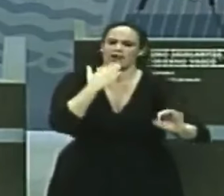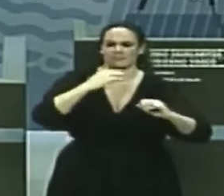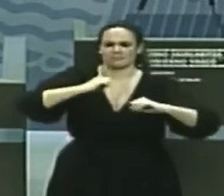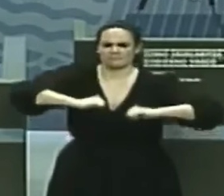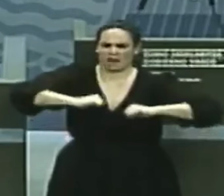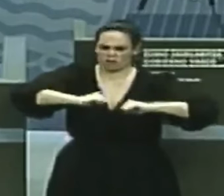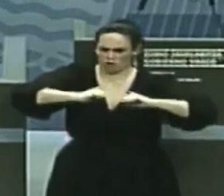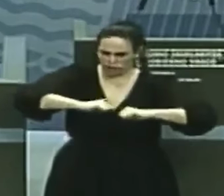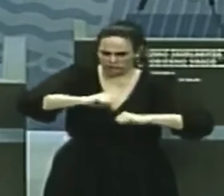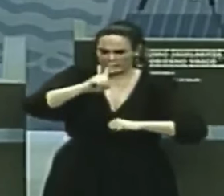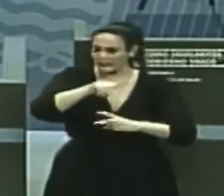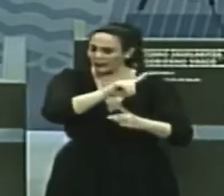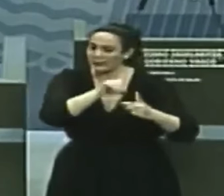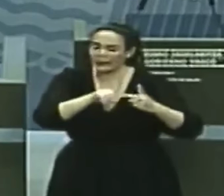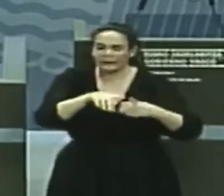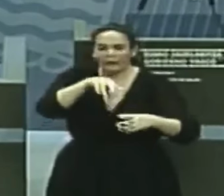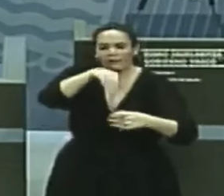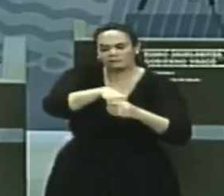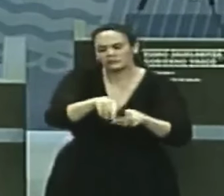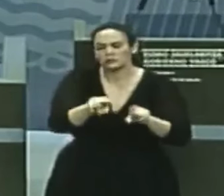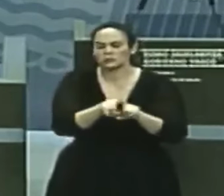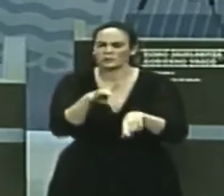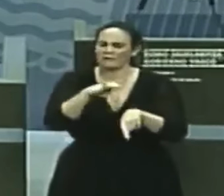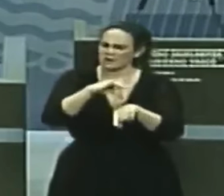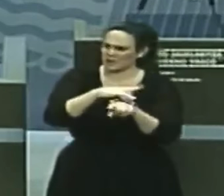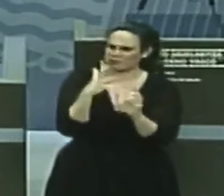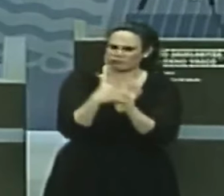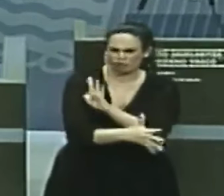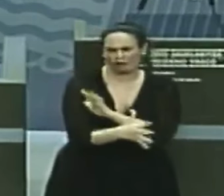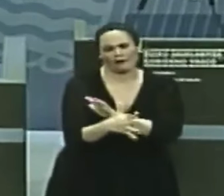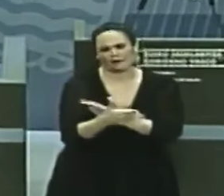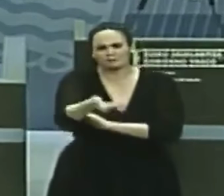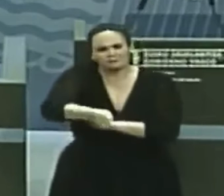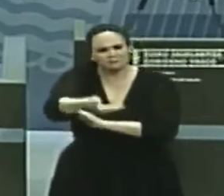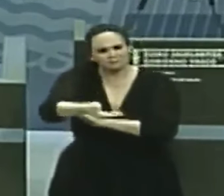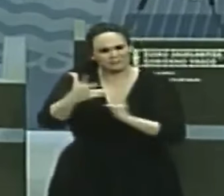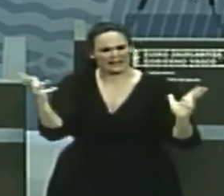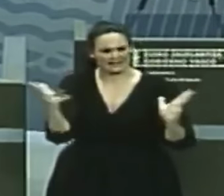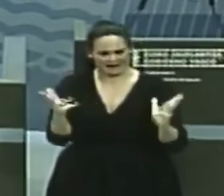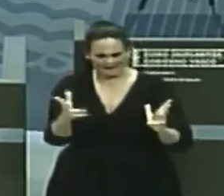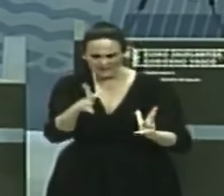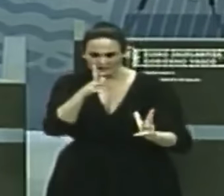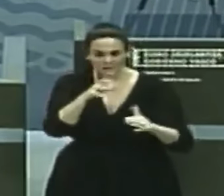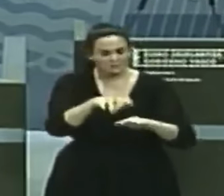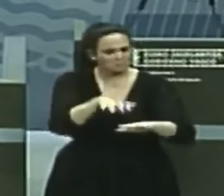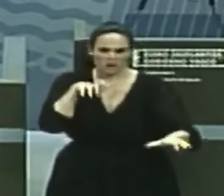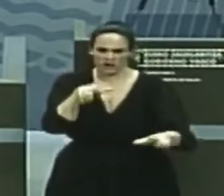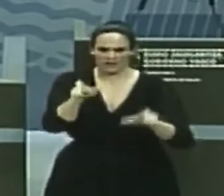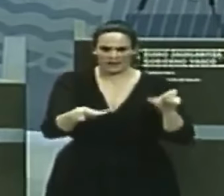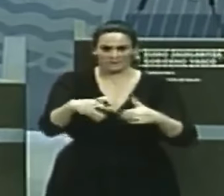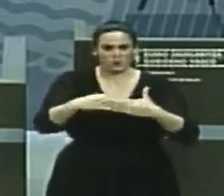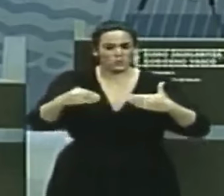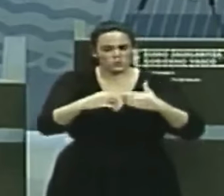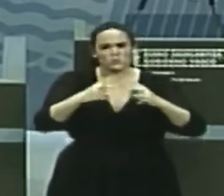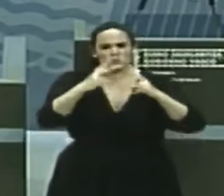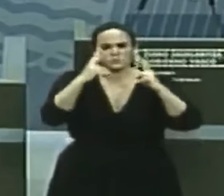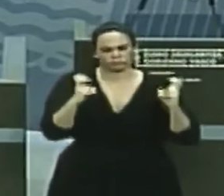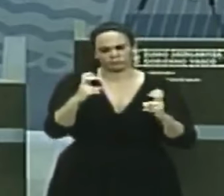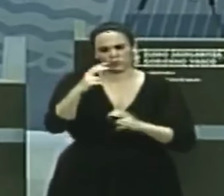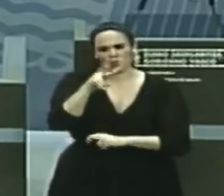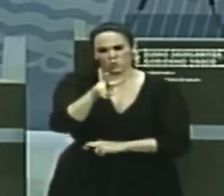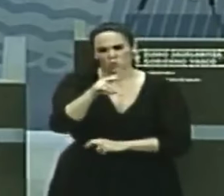y personas que tienen enfermedades importantes crónicas ya de base eso es la mayor parte de los pacientes que en este momento tenemos ingresados en